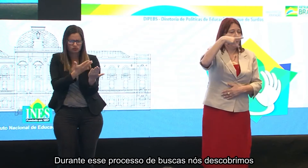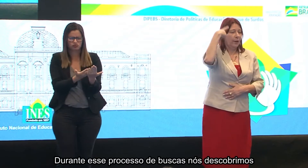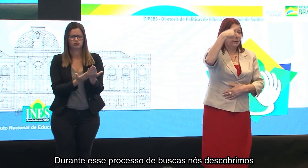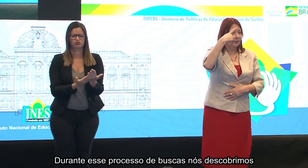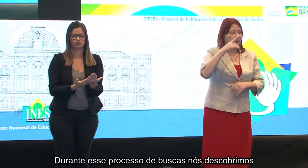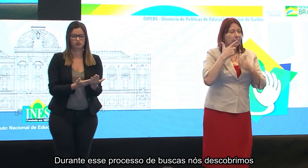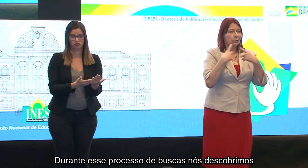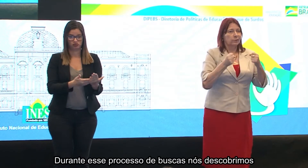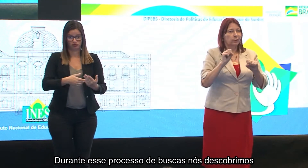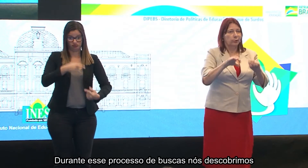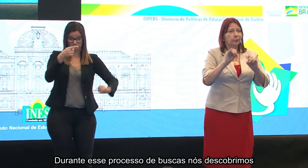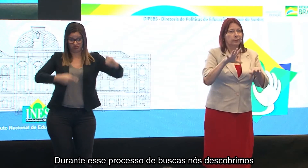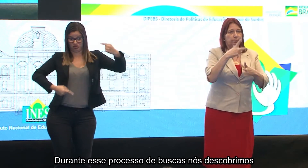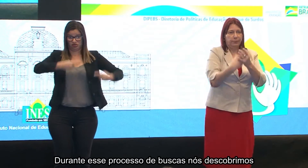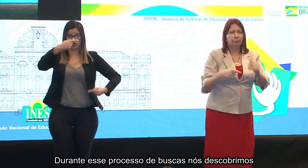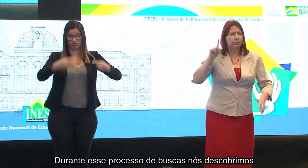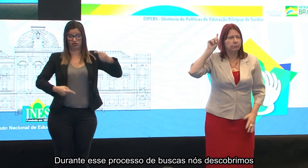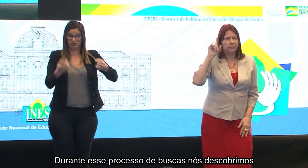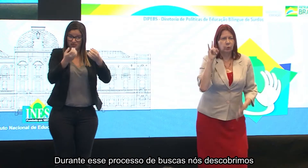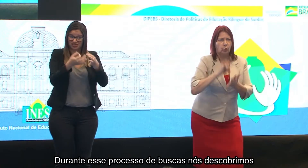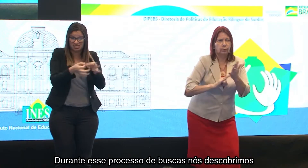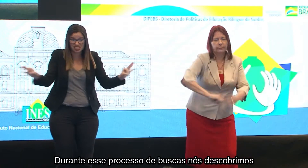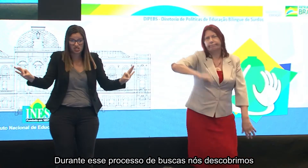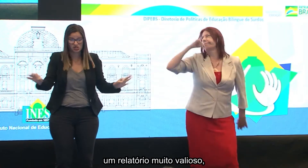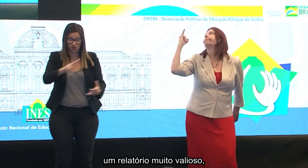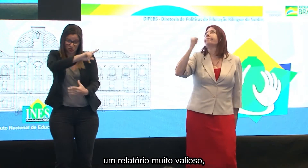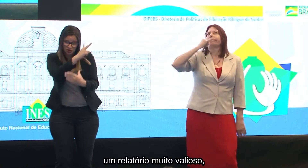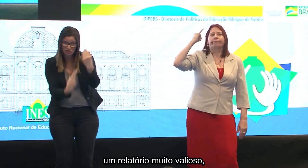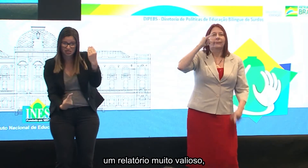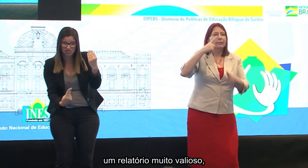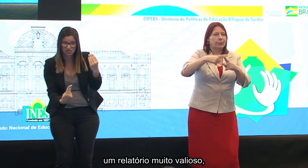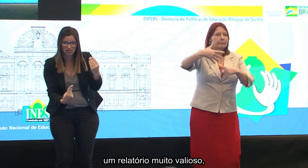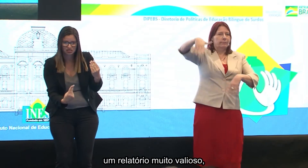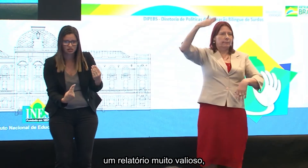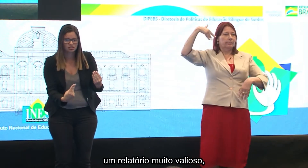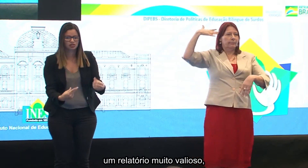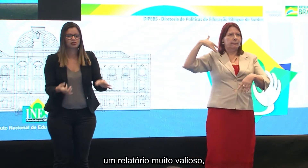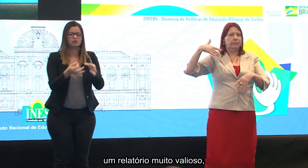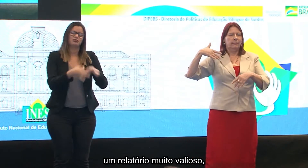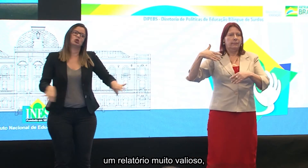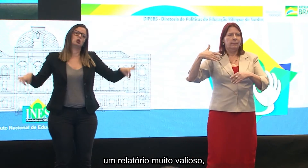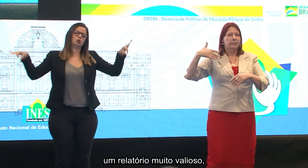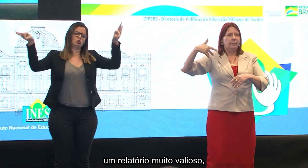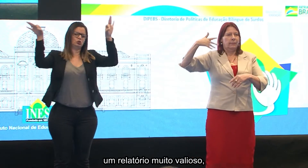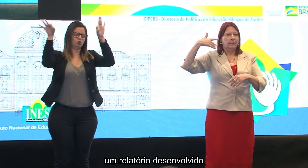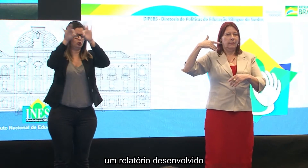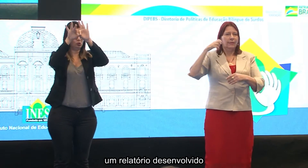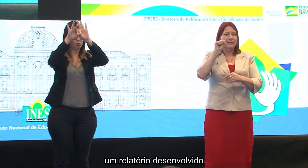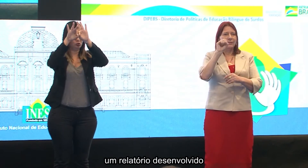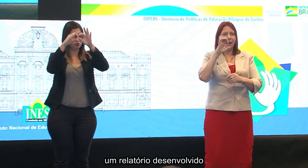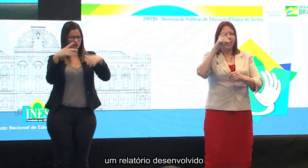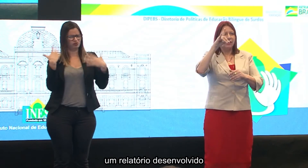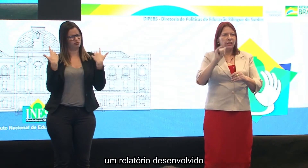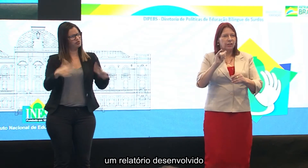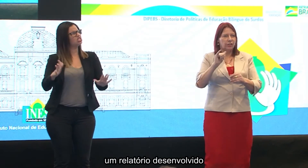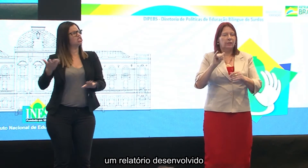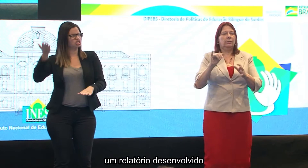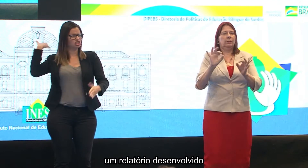Durante esse processo de buscas, nós descobrimos um relatório muito valioso, um relatório desenvolvido,